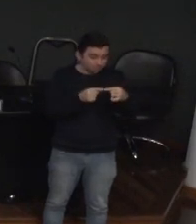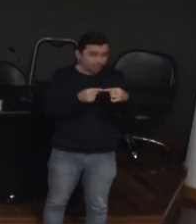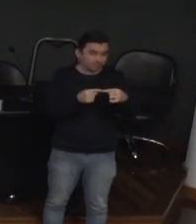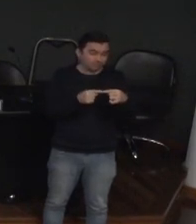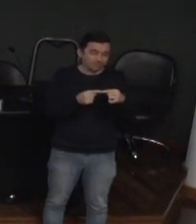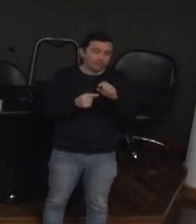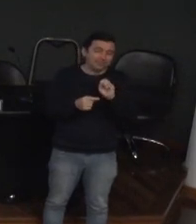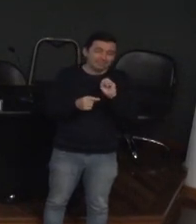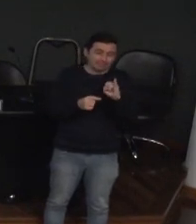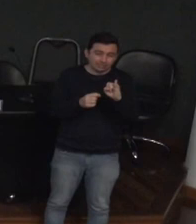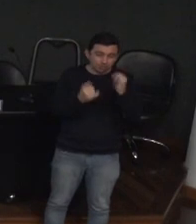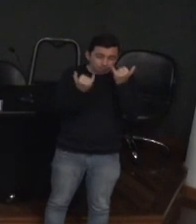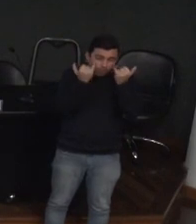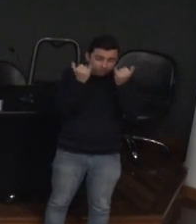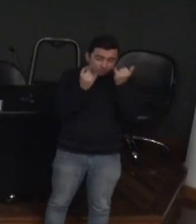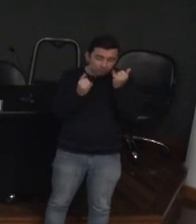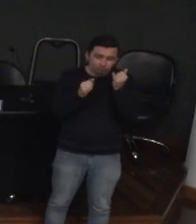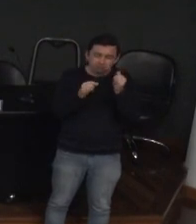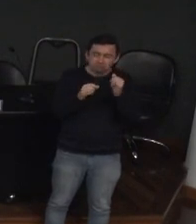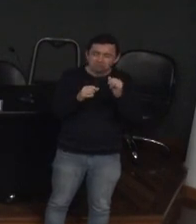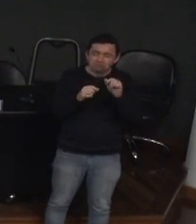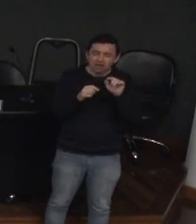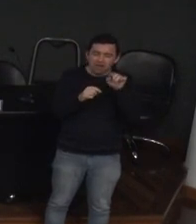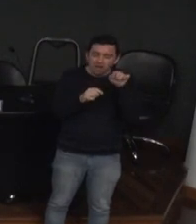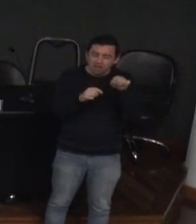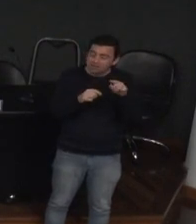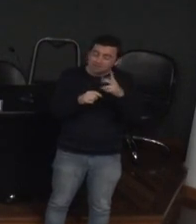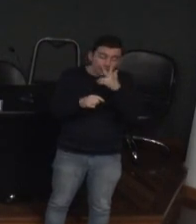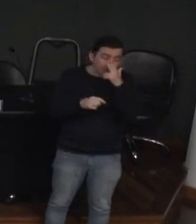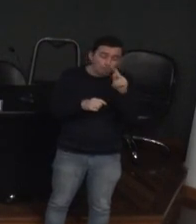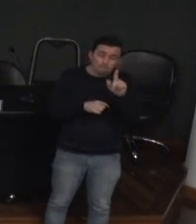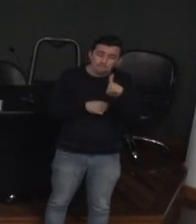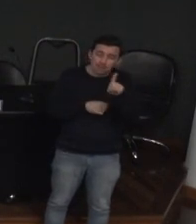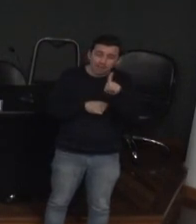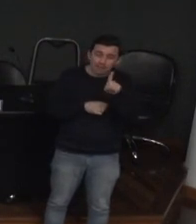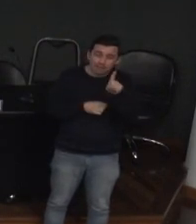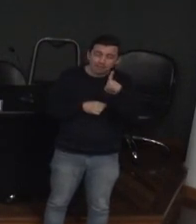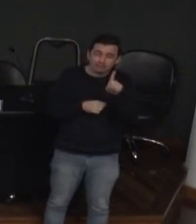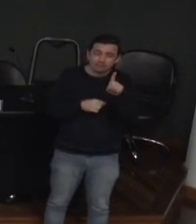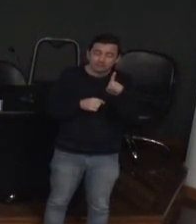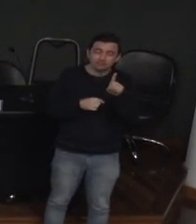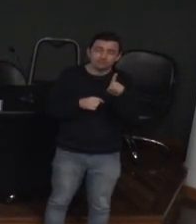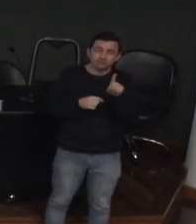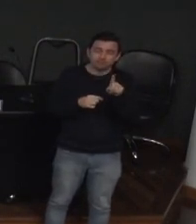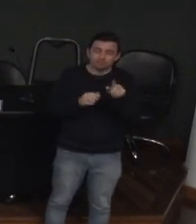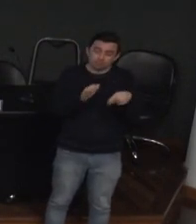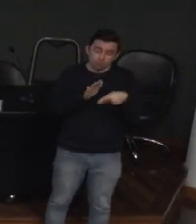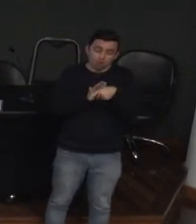Este dado, por enquanto, ele não me parece ter